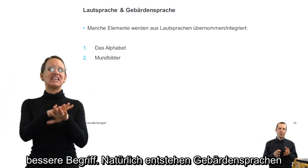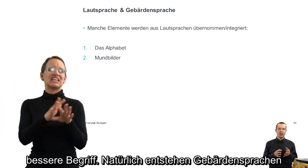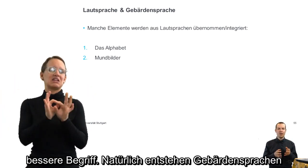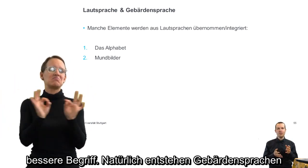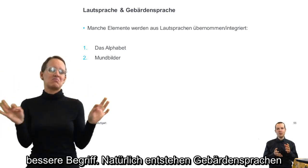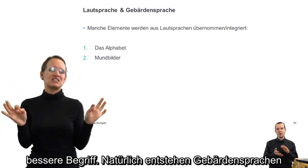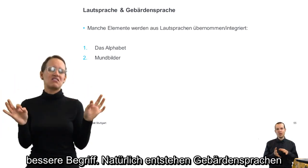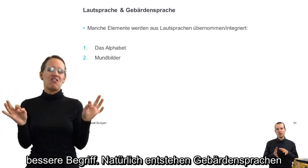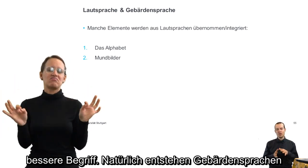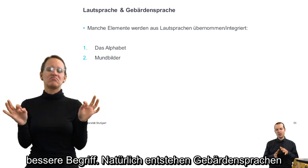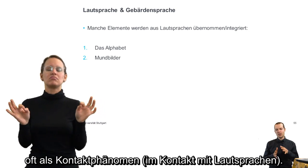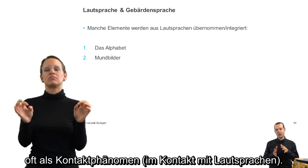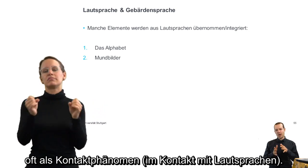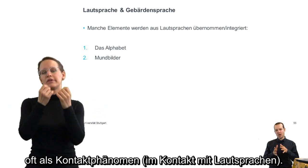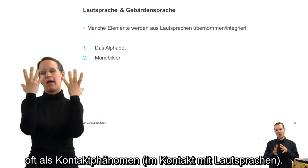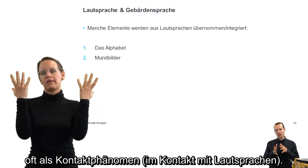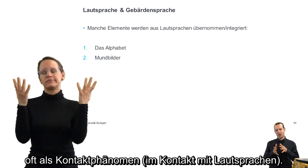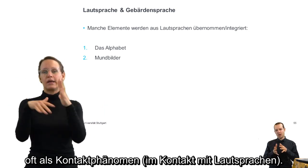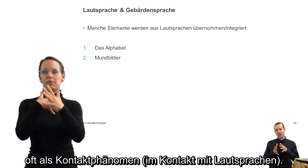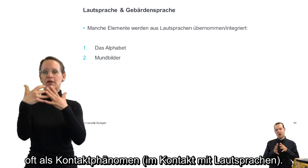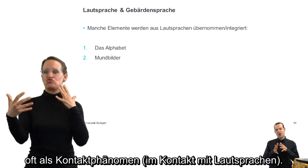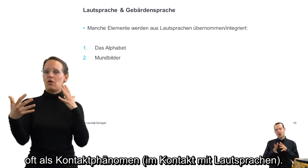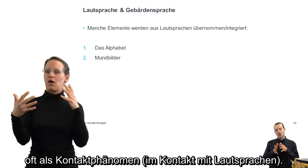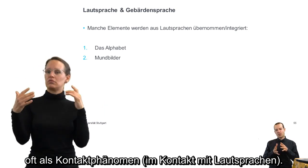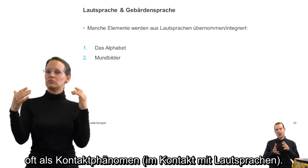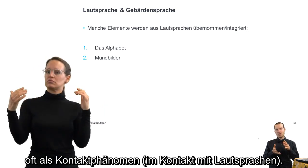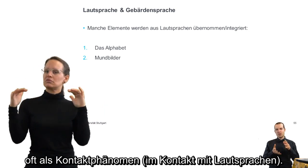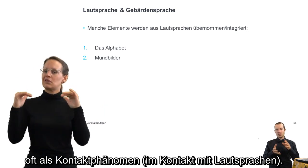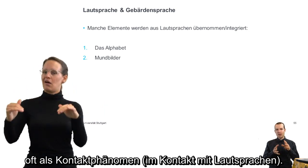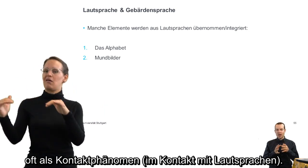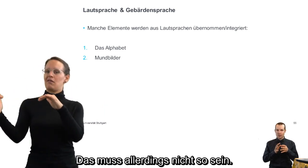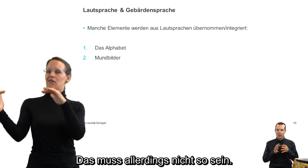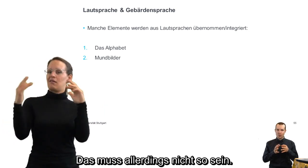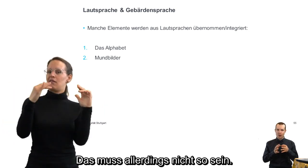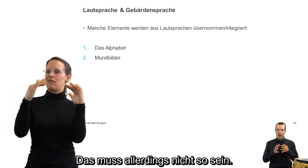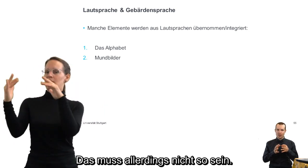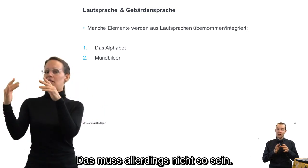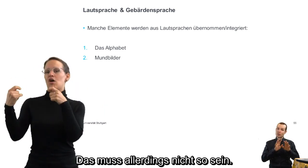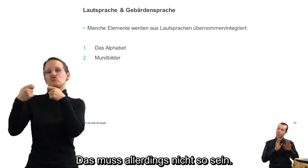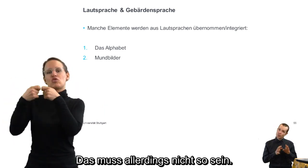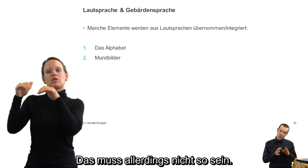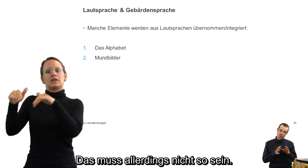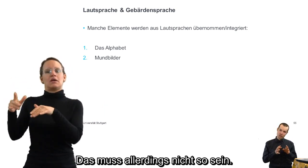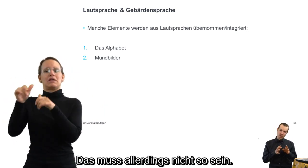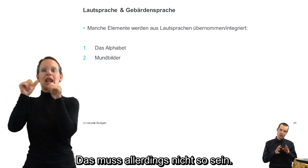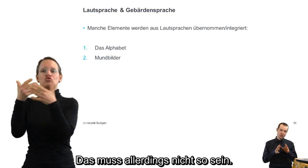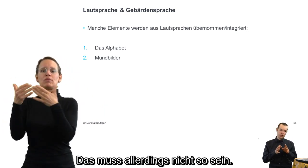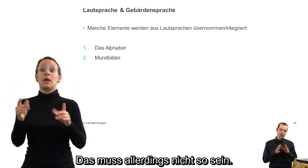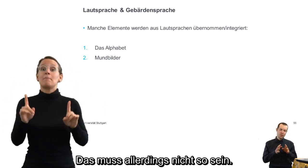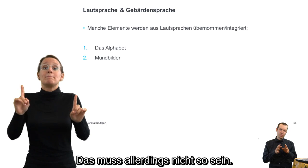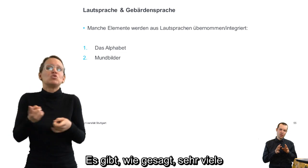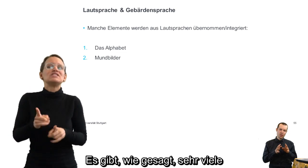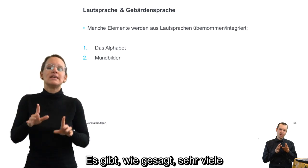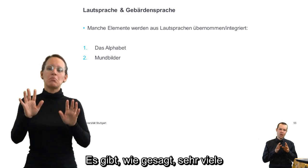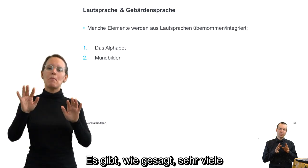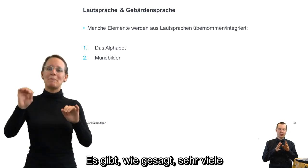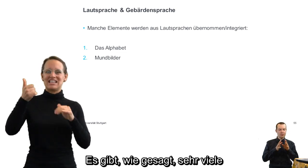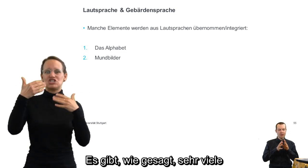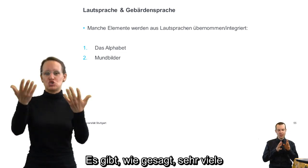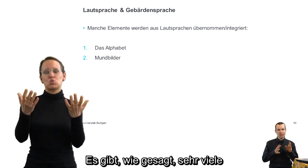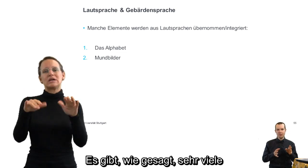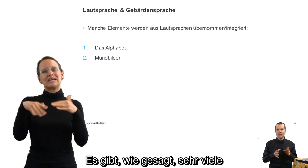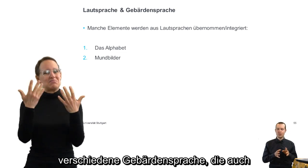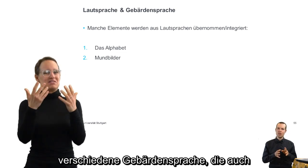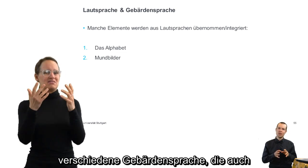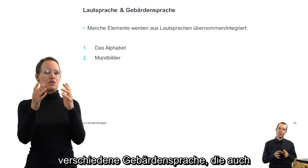richtigere Begriff. Natürlich entstehen Gebärdensprachen oft als Kontaktphänomen. Das muss nicht sein. Es gibt,